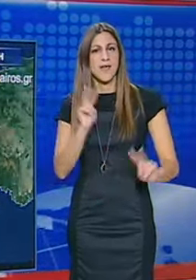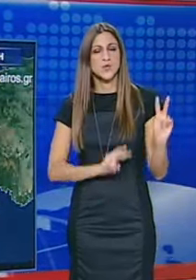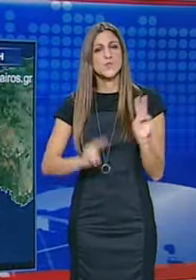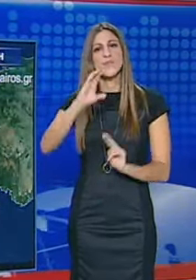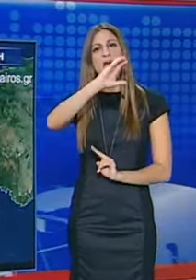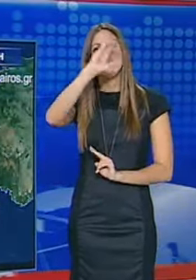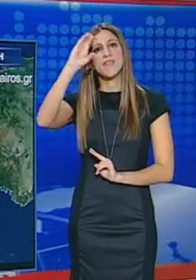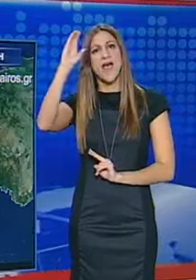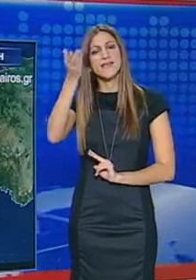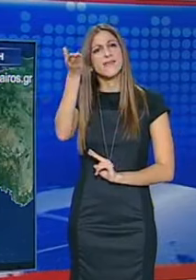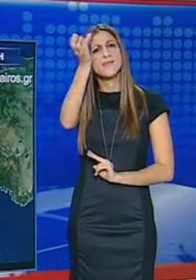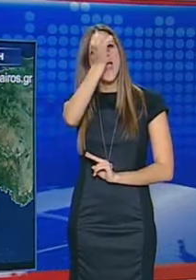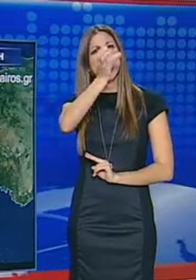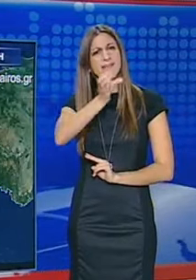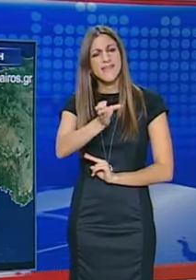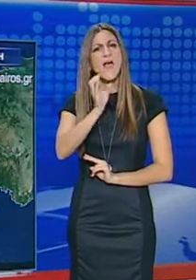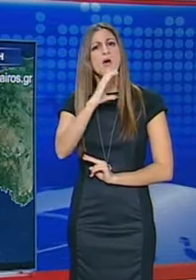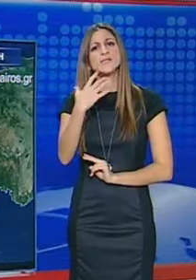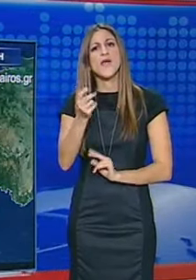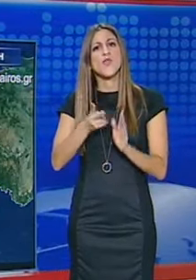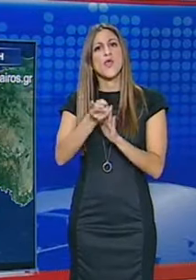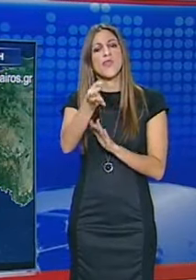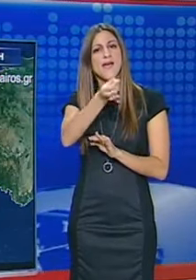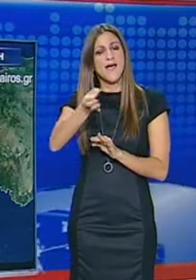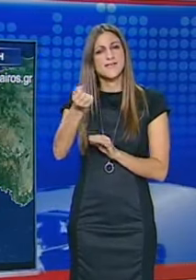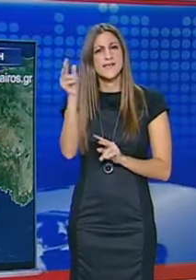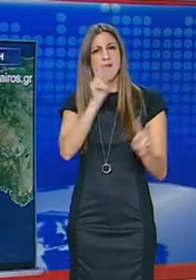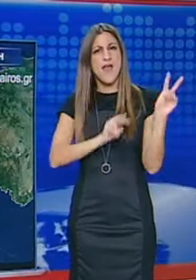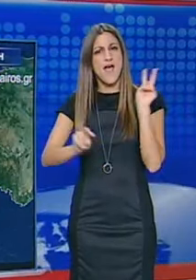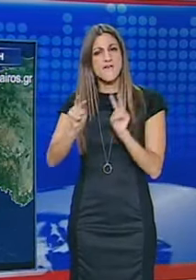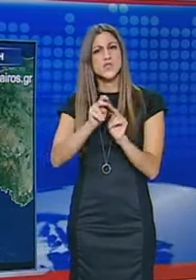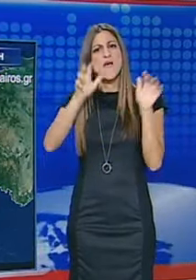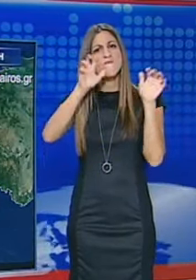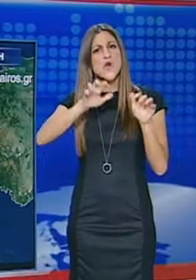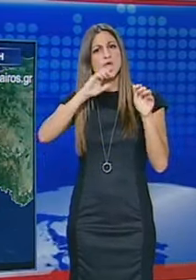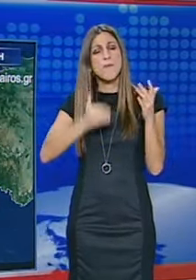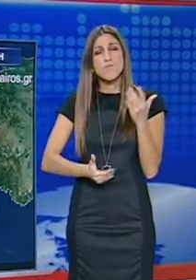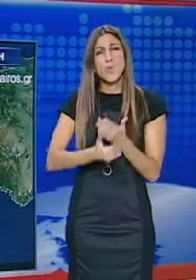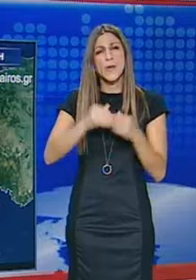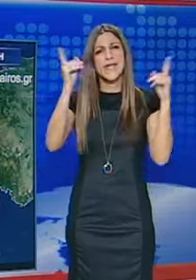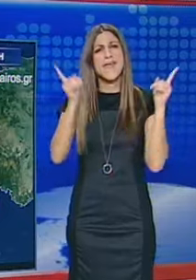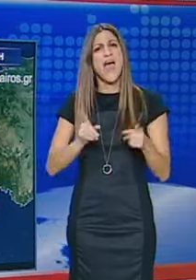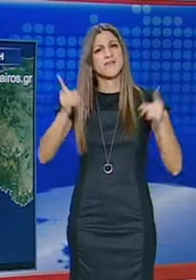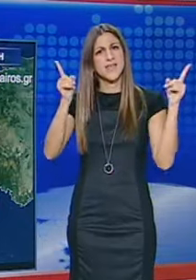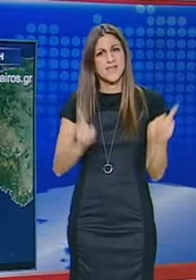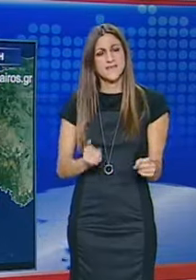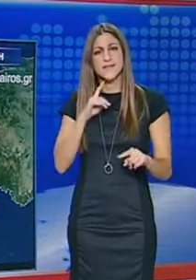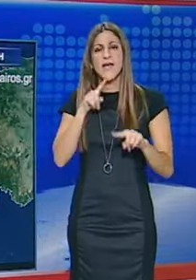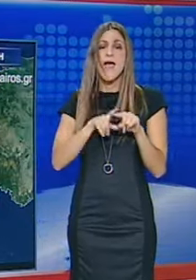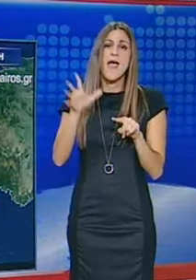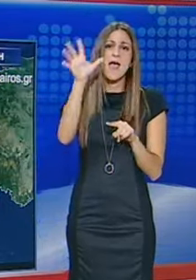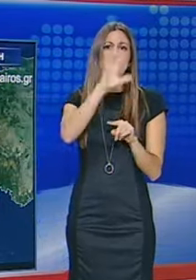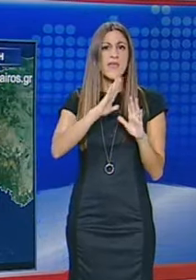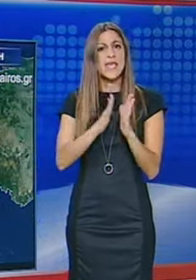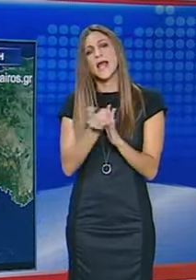θράκη στο ανατολικό αιγαίο και τα δωδεκάνησα θα σημειωθούν νεφώσεις με βροχές και τις πρωινές ώρες καταιγίδες στην υπόλοιπη χώρα λίγες